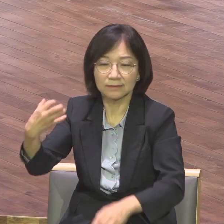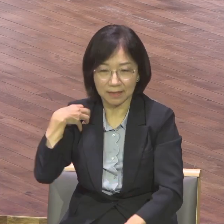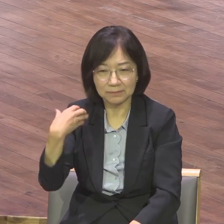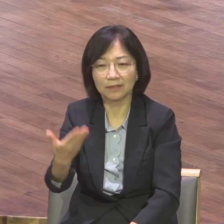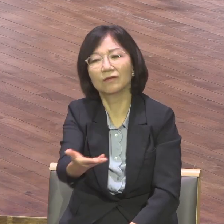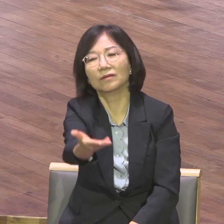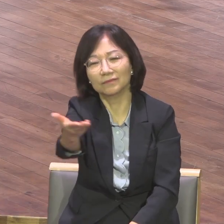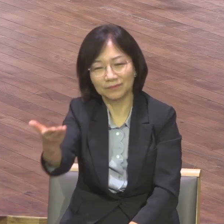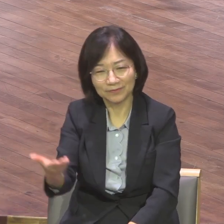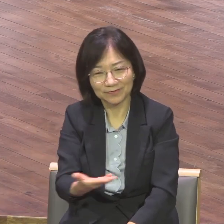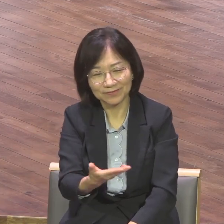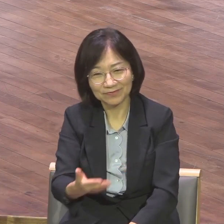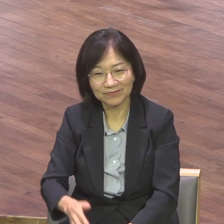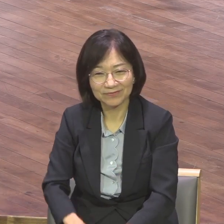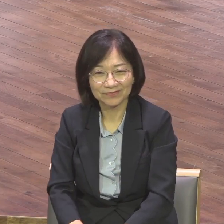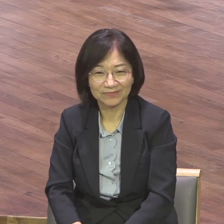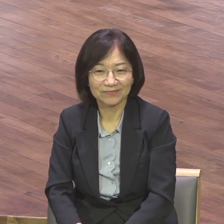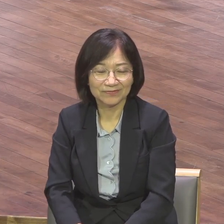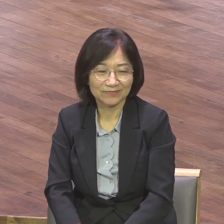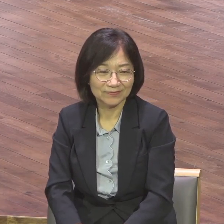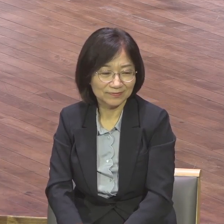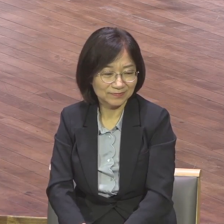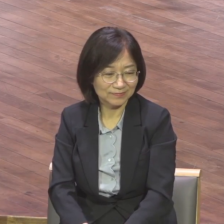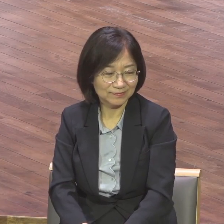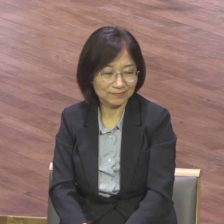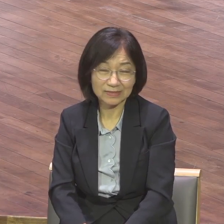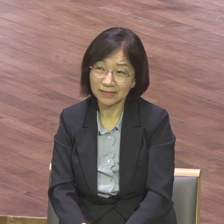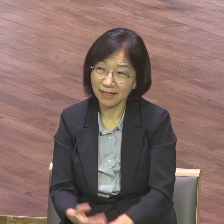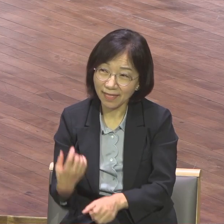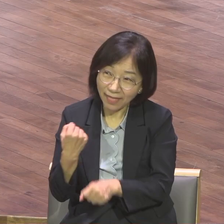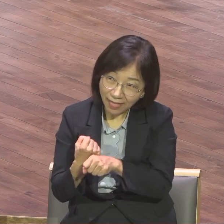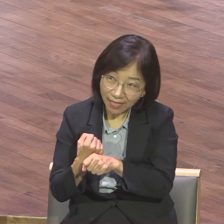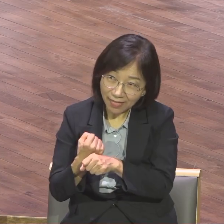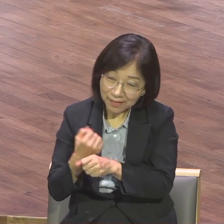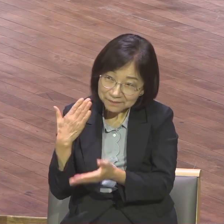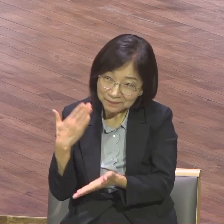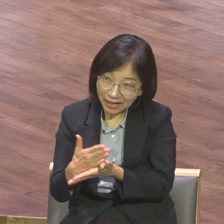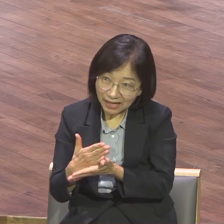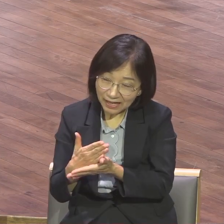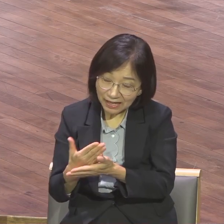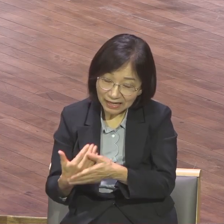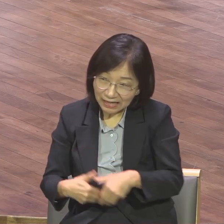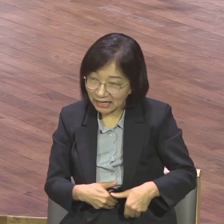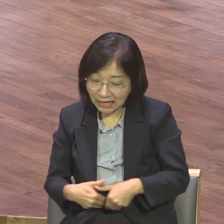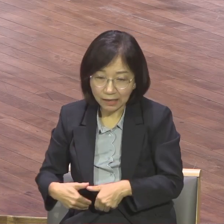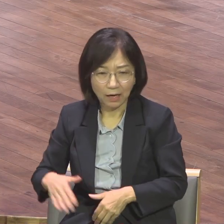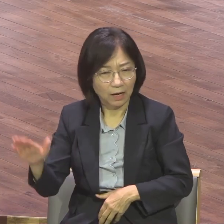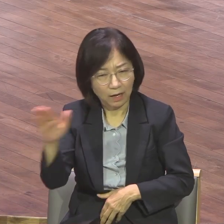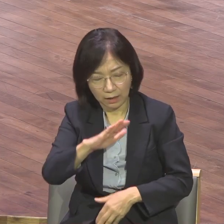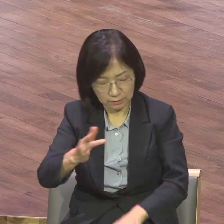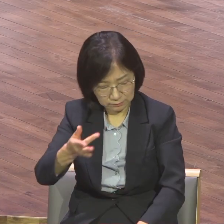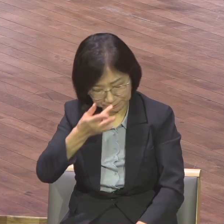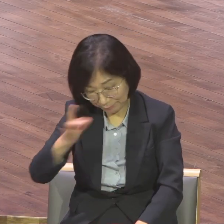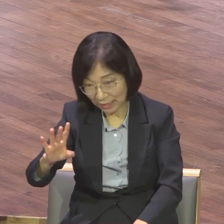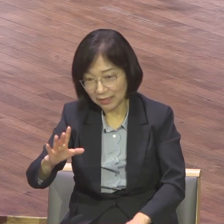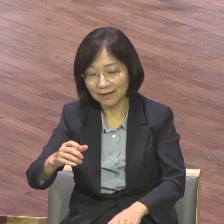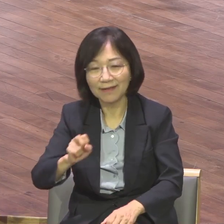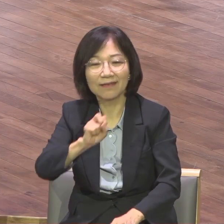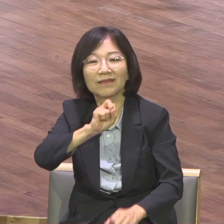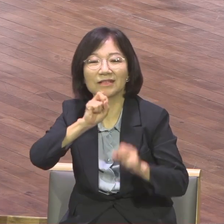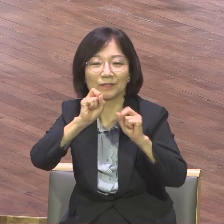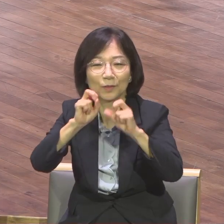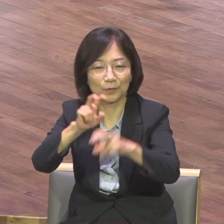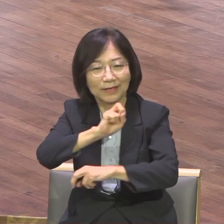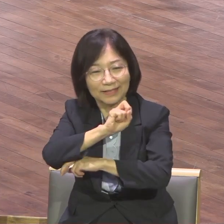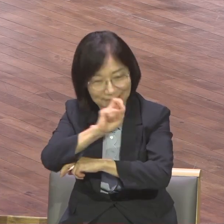우리가 가족의 시대는 뭐예요? 선교적 정체성. 이거 해도 되고 안 해도 되는 게 아니란 말이에요. 여기에 포커스 맞추면 하나님 다